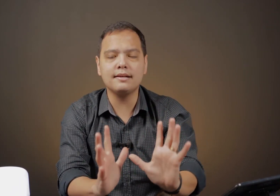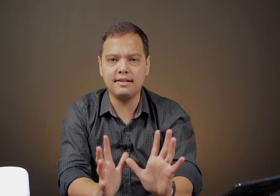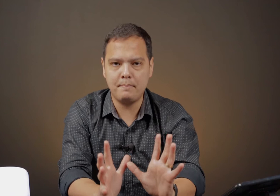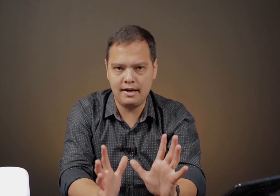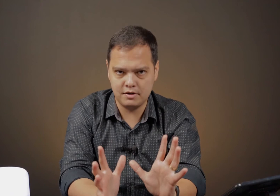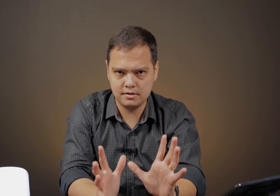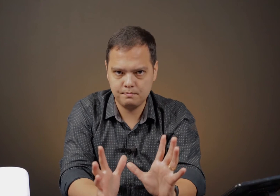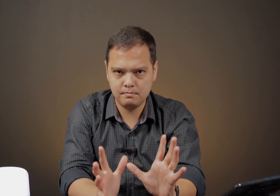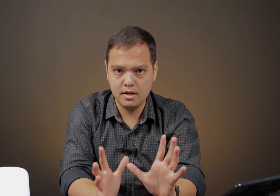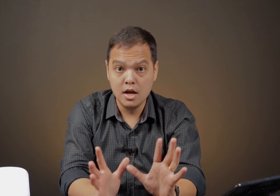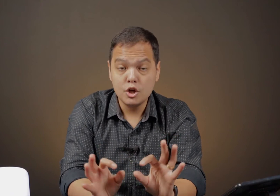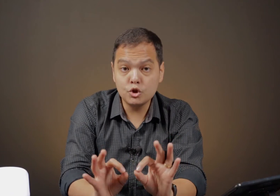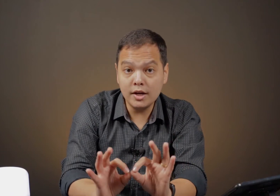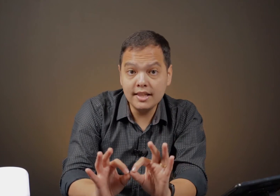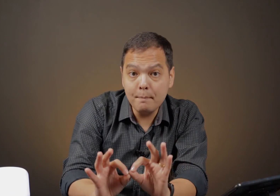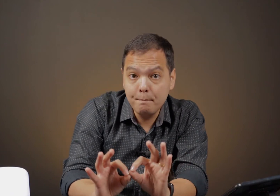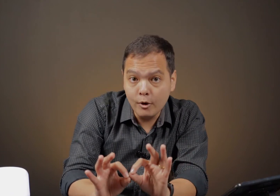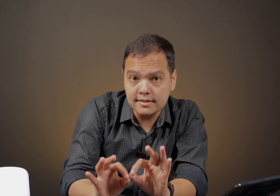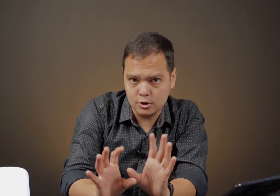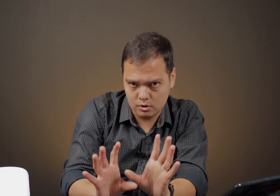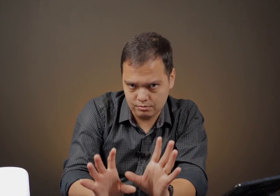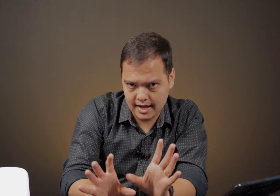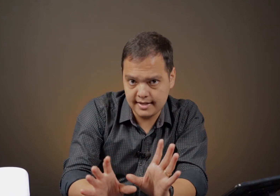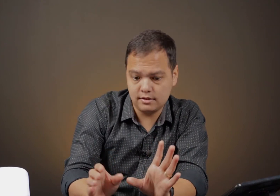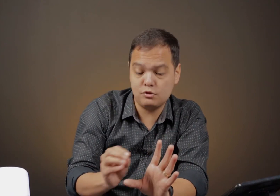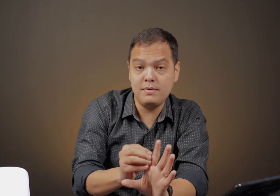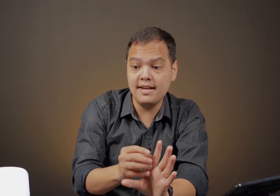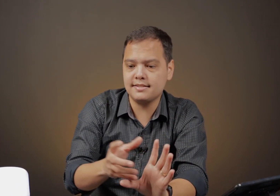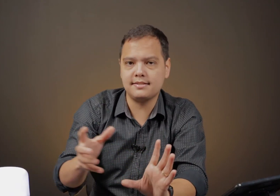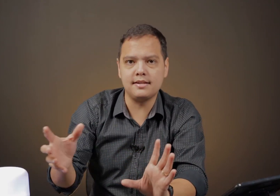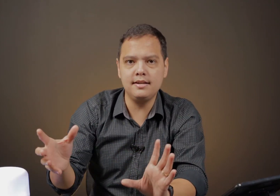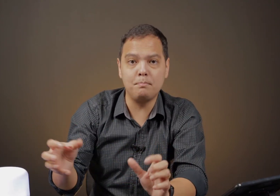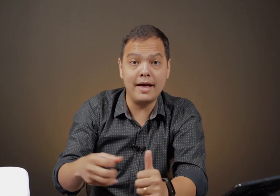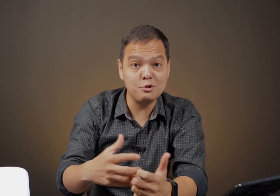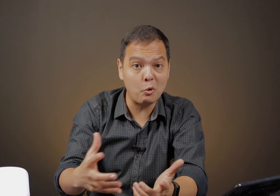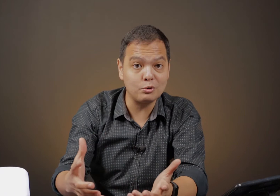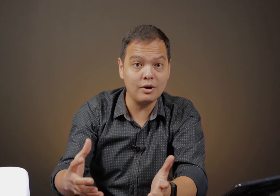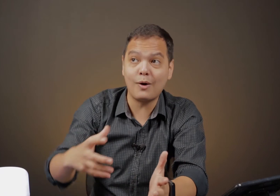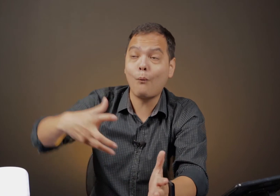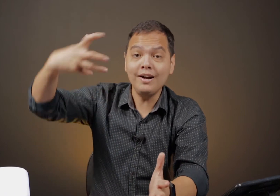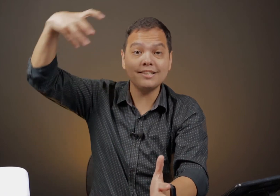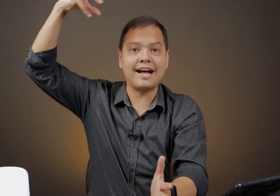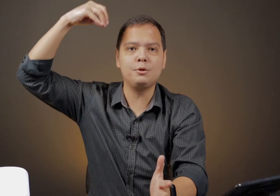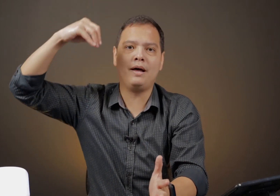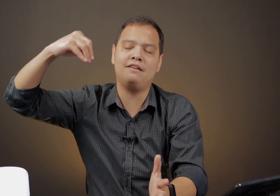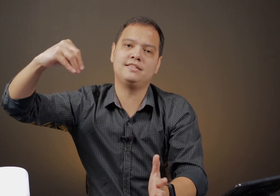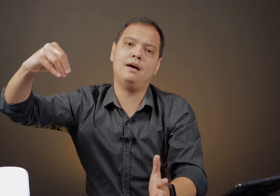100 palavras. Só que depois que isso acontece, nos meses a seguir, perde o controle da quantidade de palavras que ela